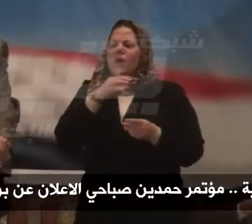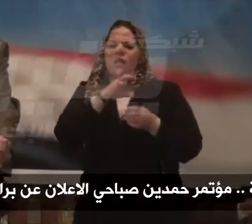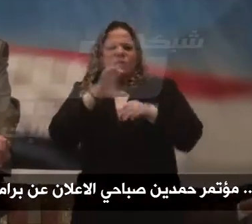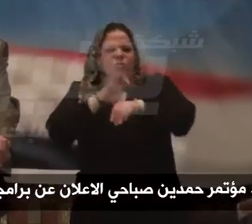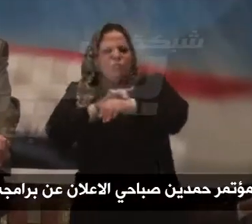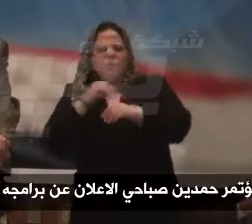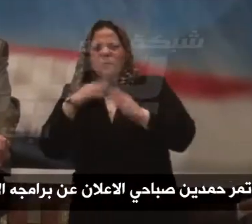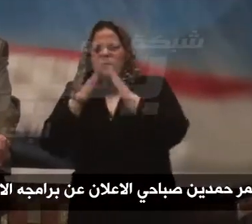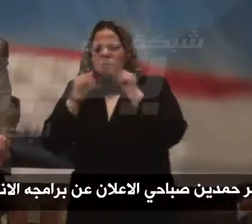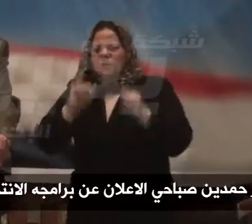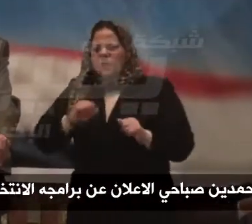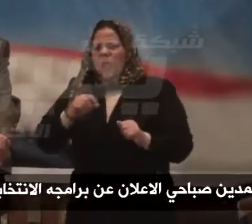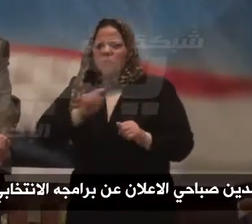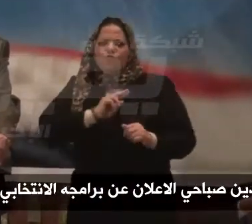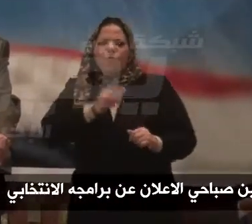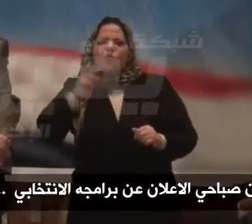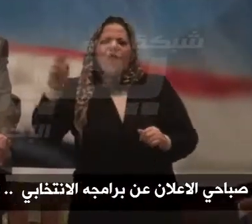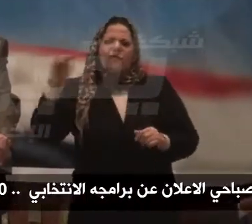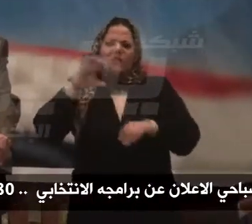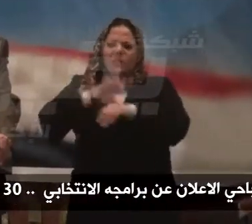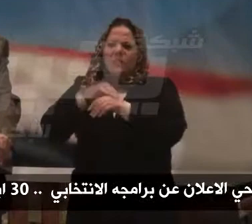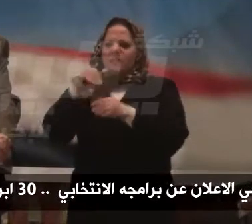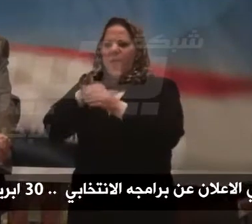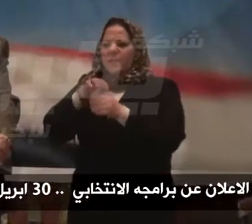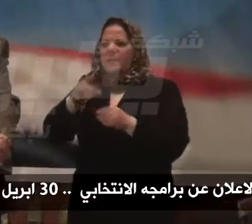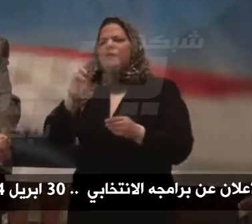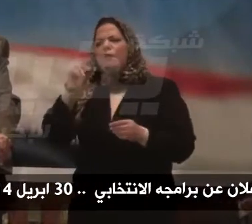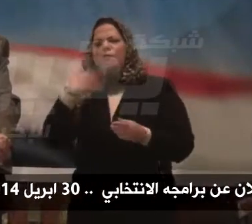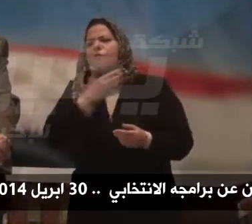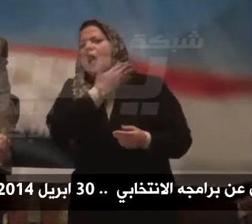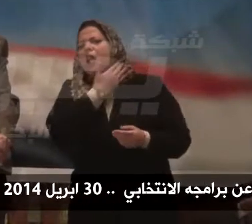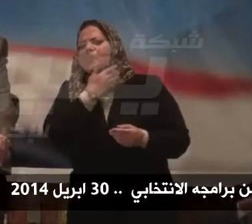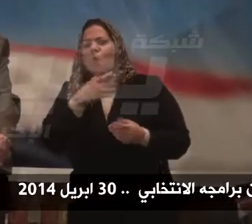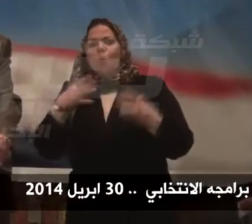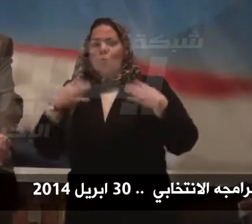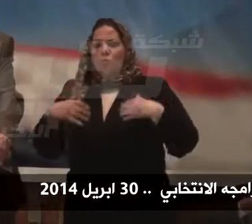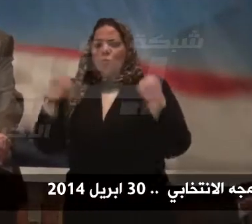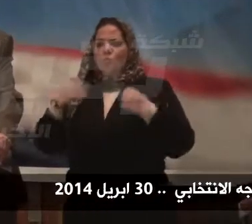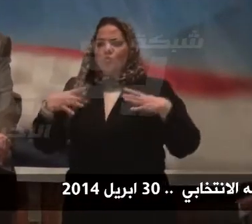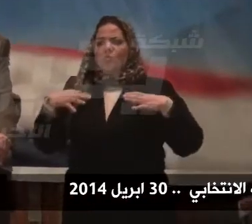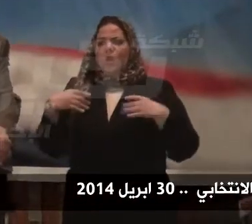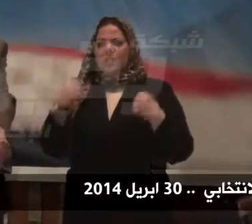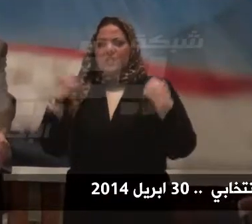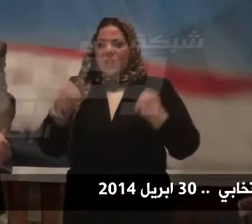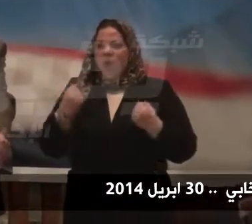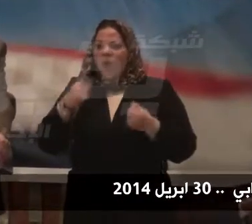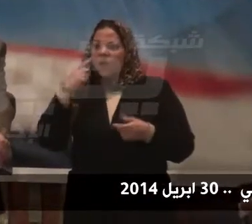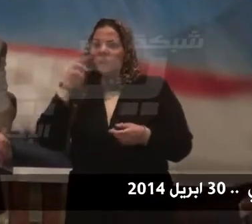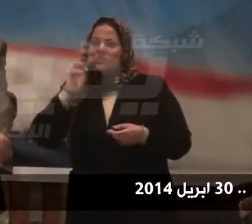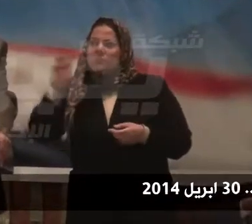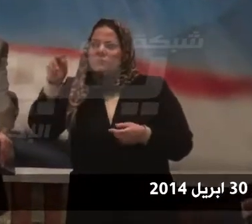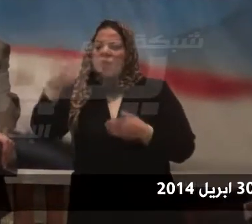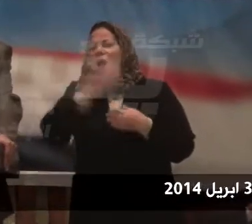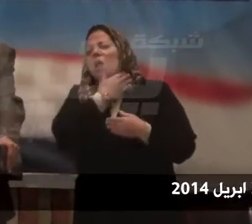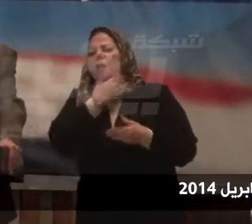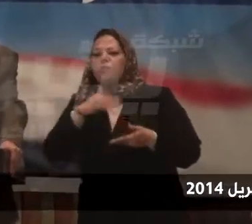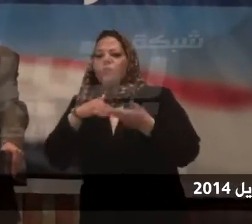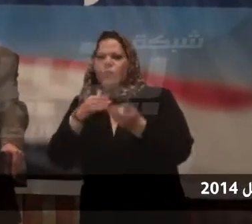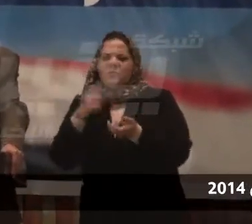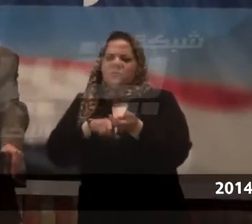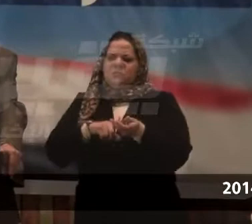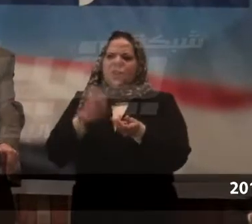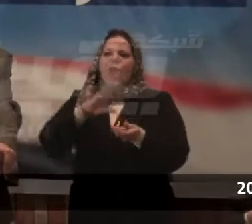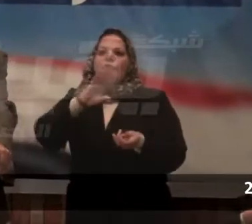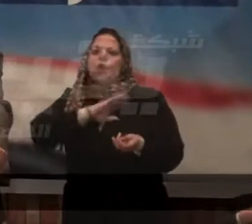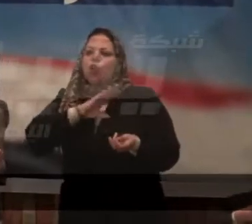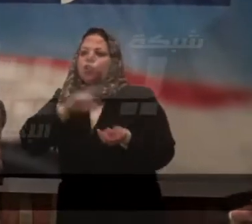في مصر أنواع مختلفة وشتى، زي خدمات وزارة الصحة، ثم خدمات القطاعات الطبية في